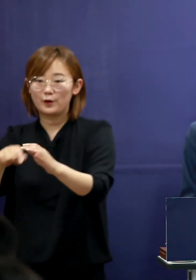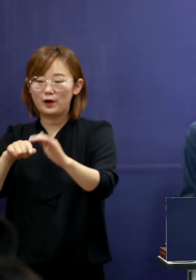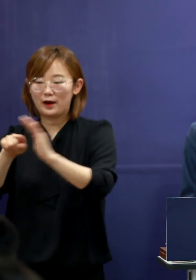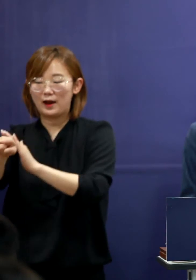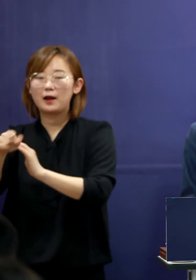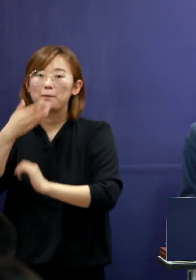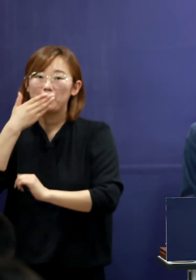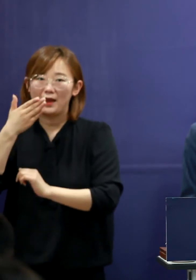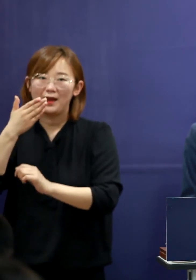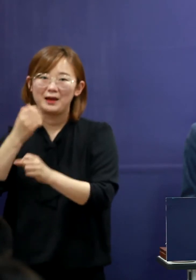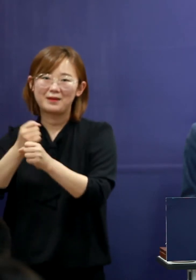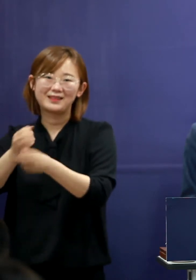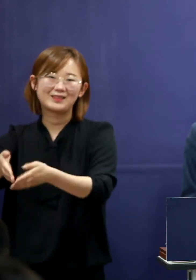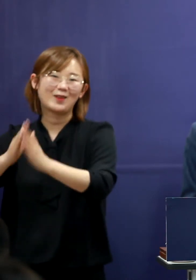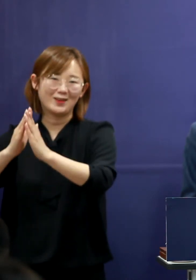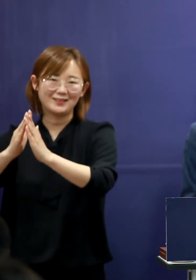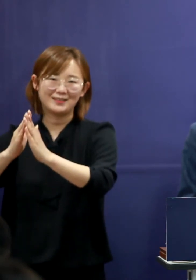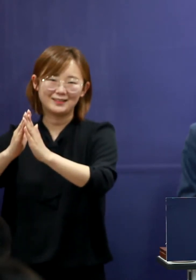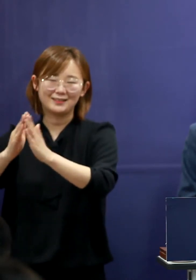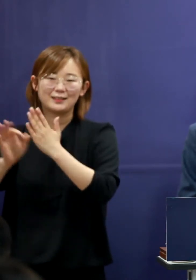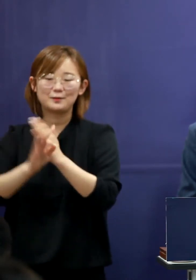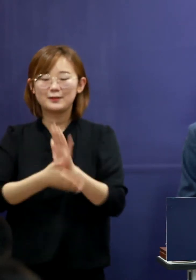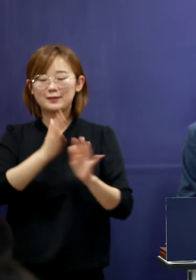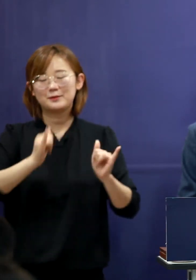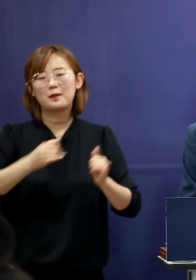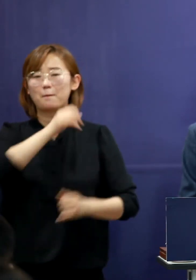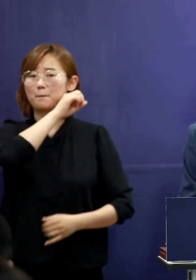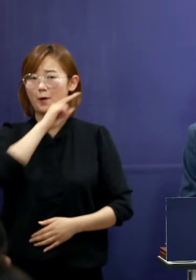수 있게 되지 않을까 해서 저희가